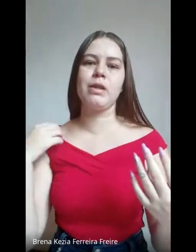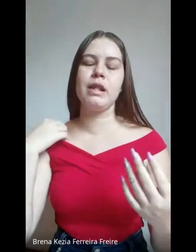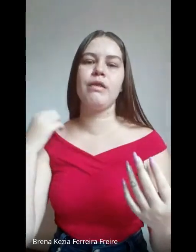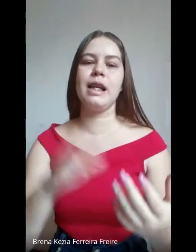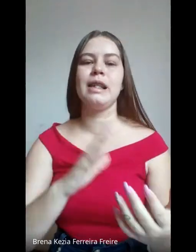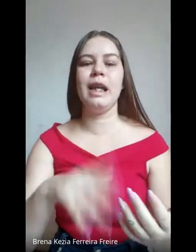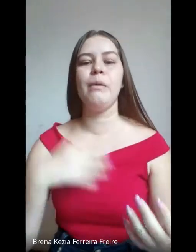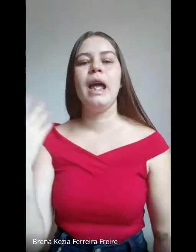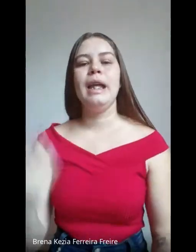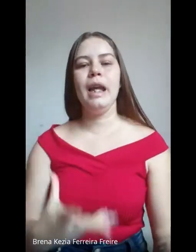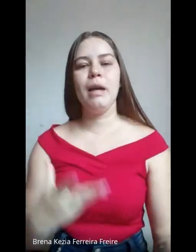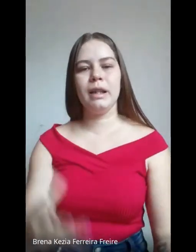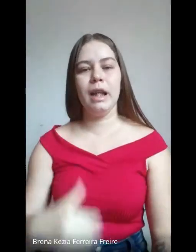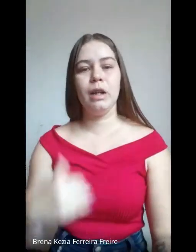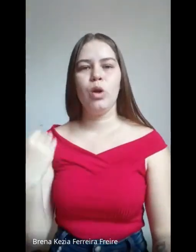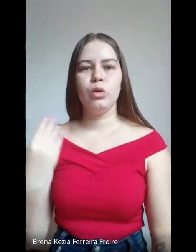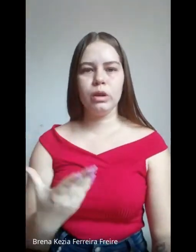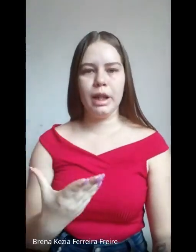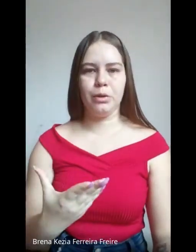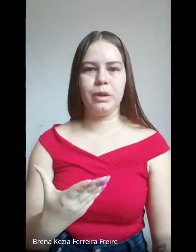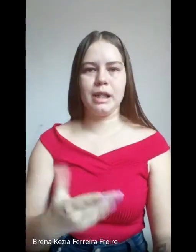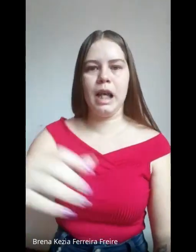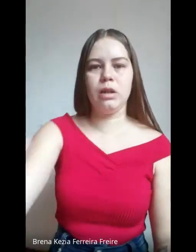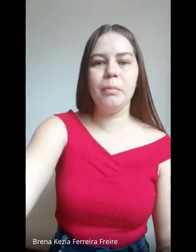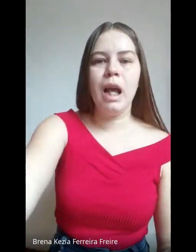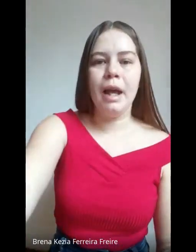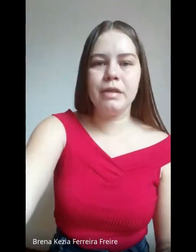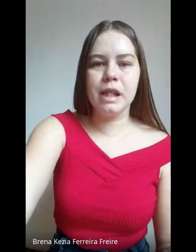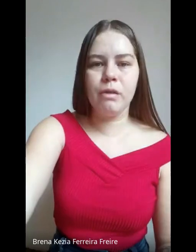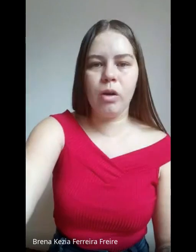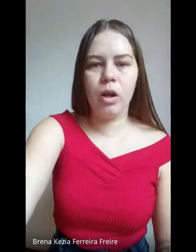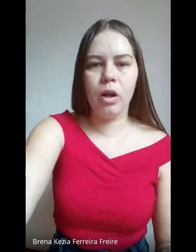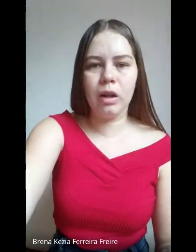vocês leram e aprenderam no texto, tá certo? Vocês vão colocar agora